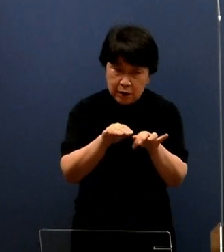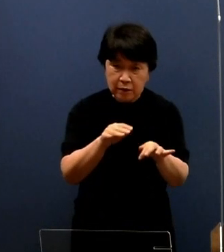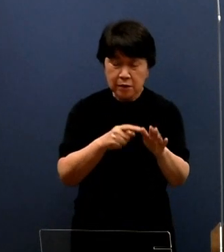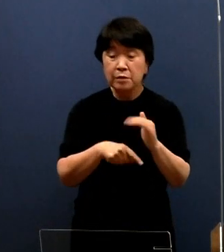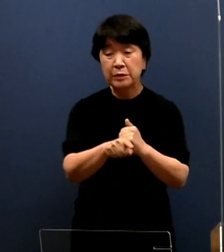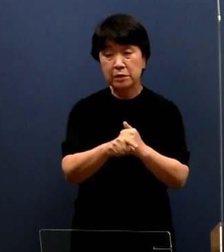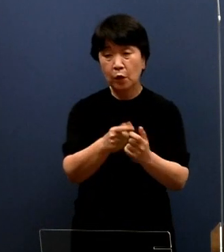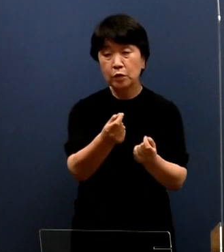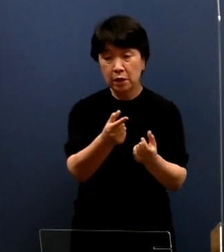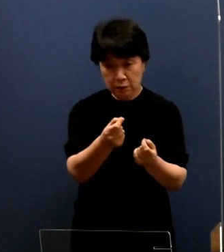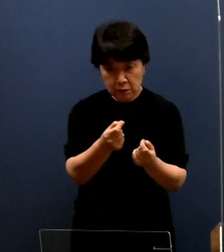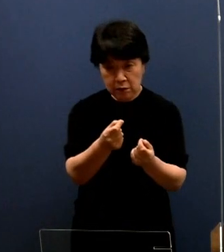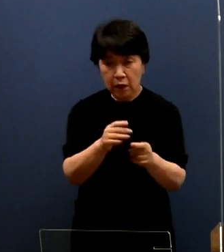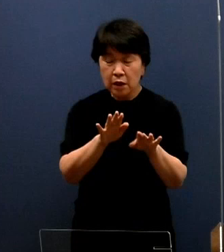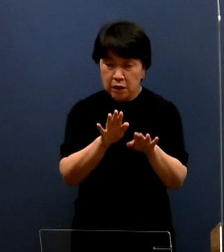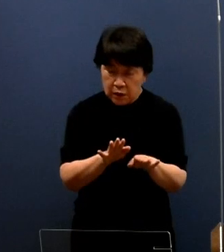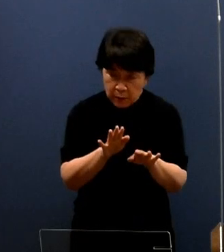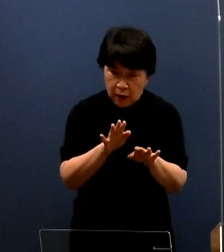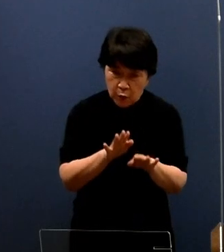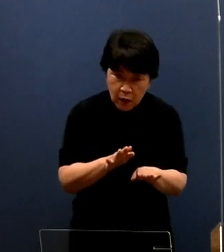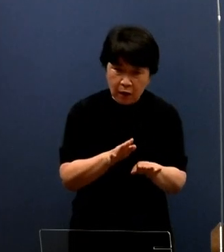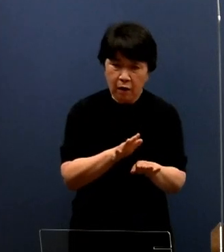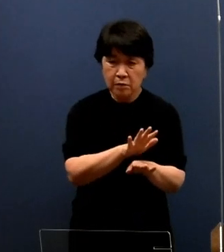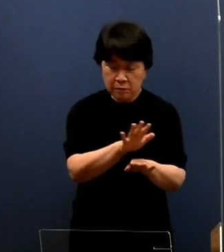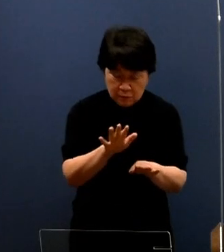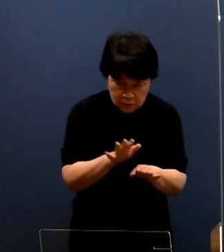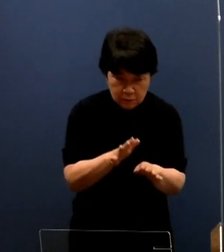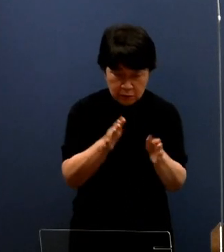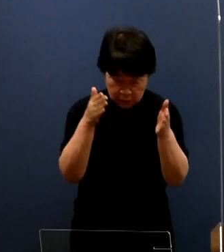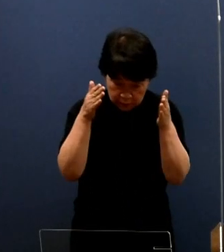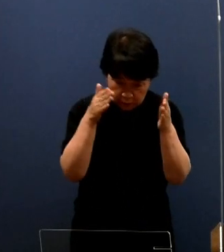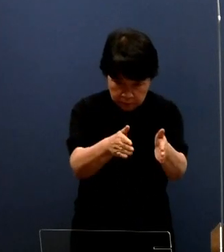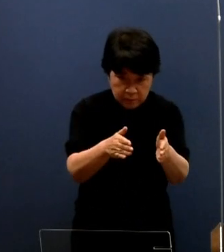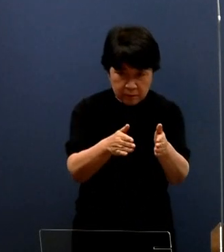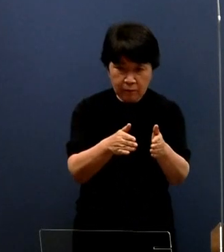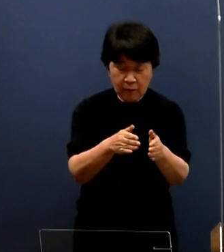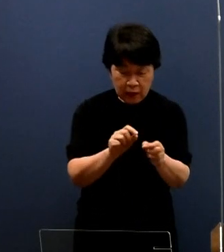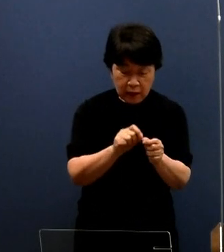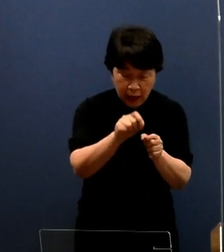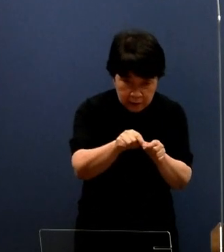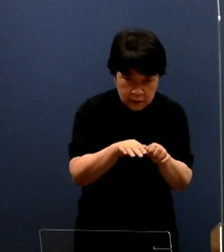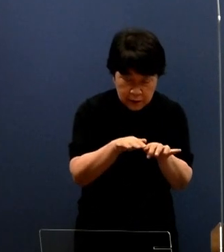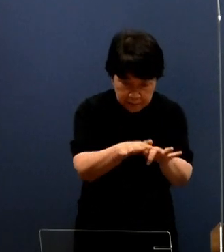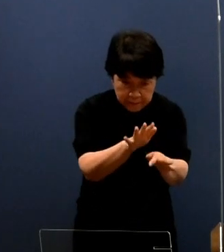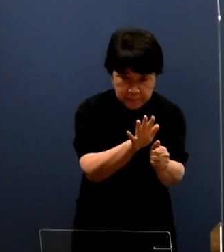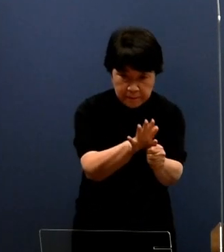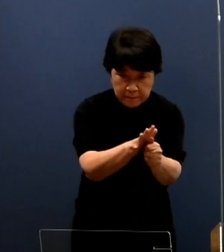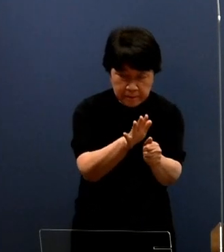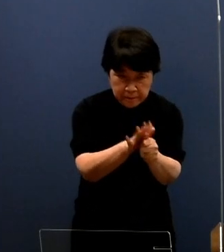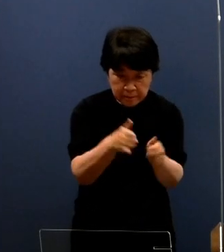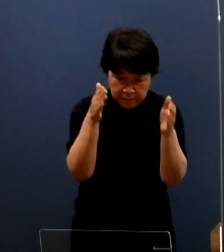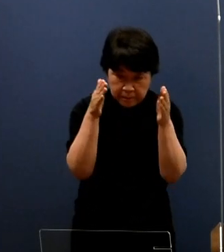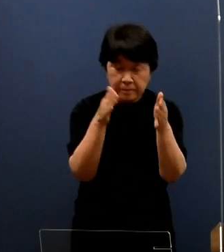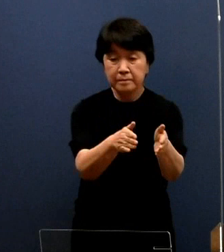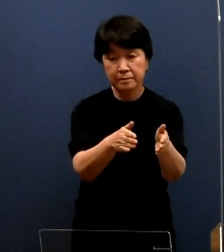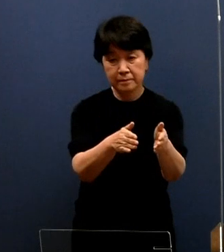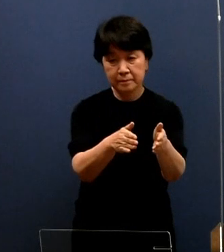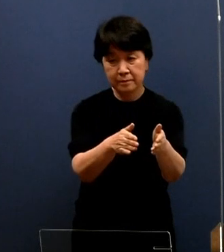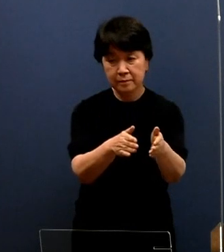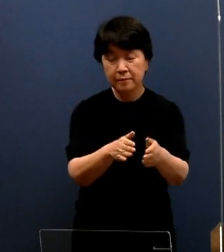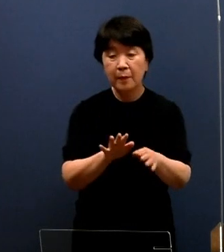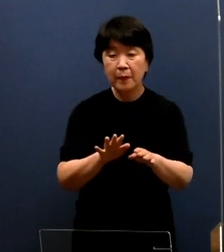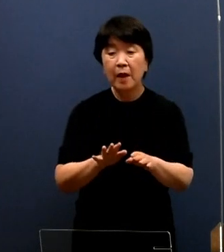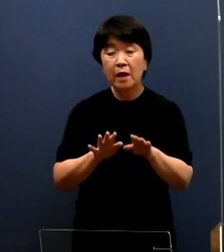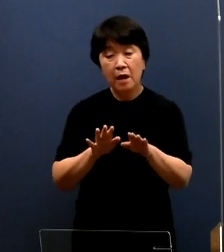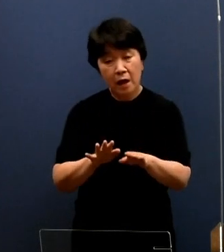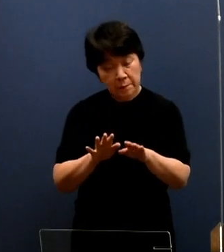災害対応を優先して、他の業務も止めていくと。そんな考え方ですから、 正直言ってどんな影響が